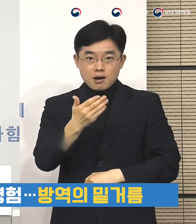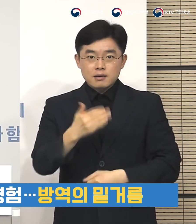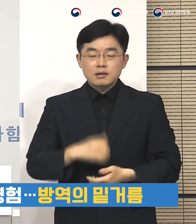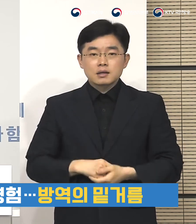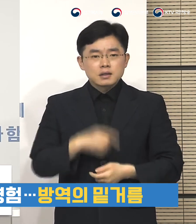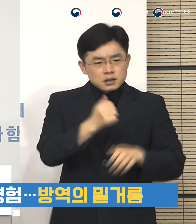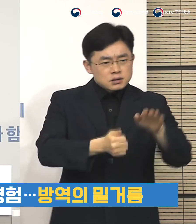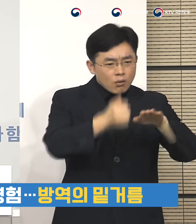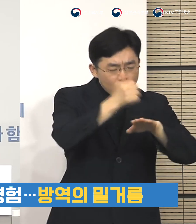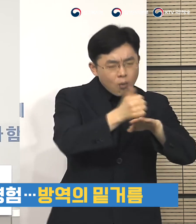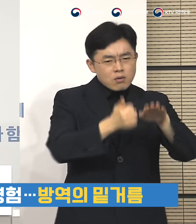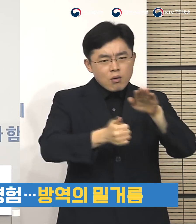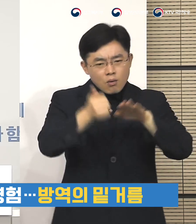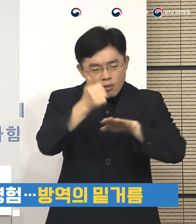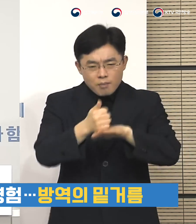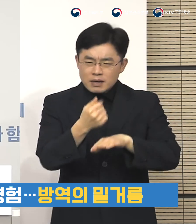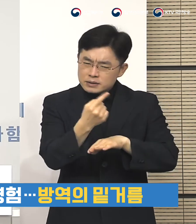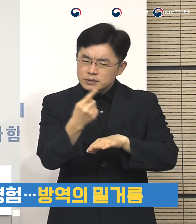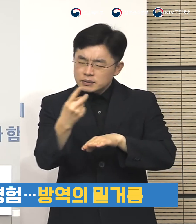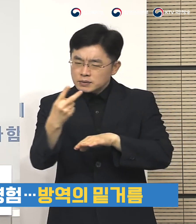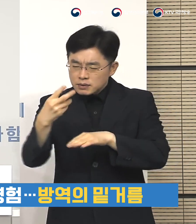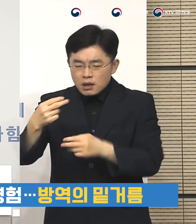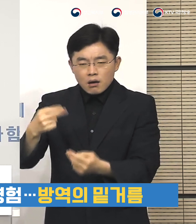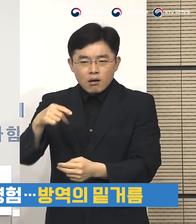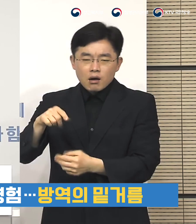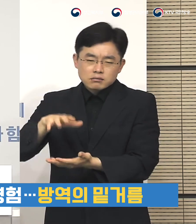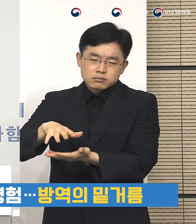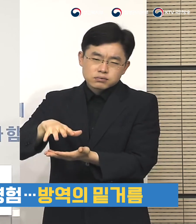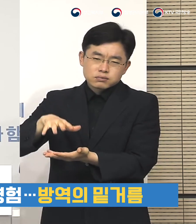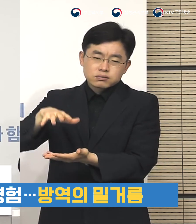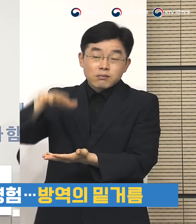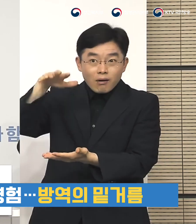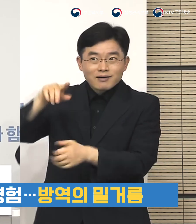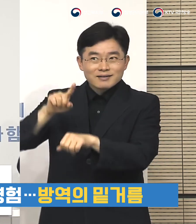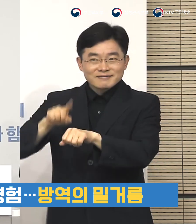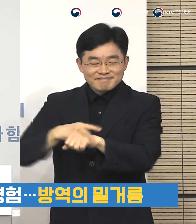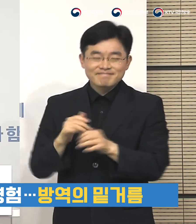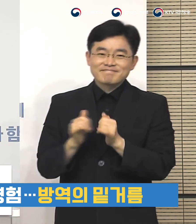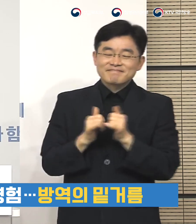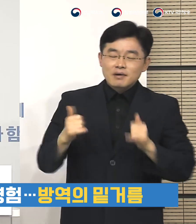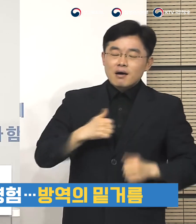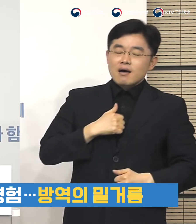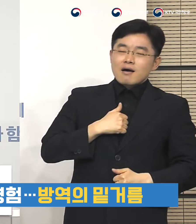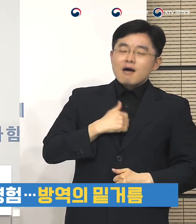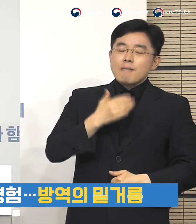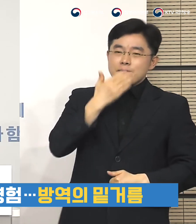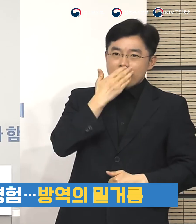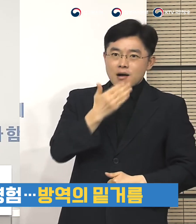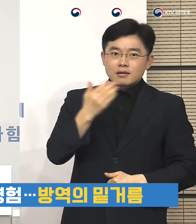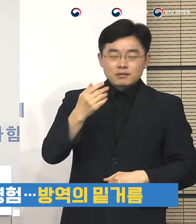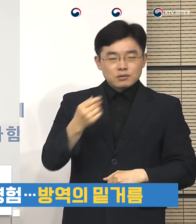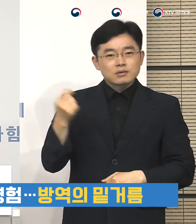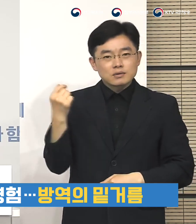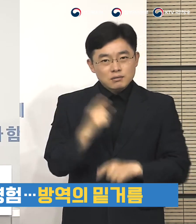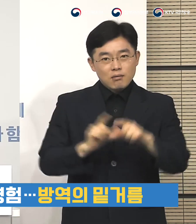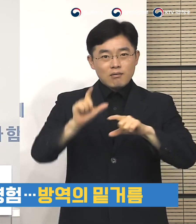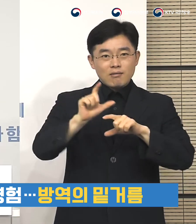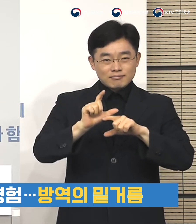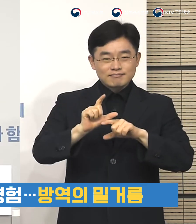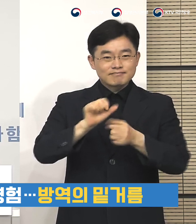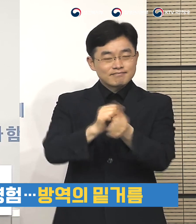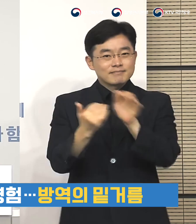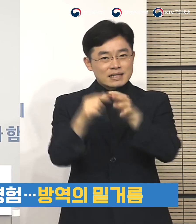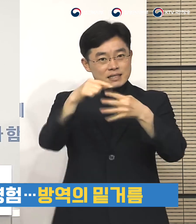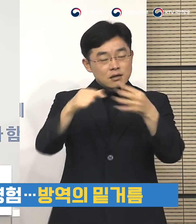성공의 경험들이 쌓여오면서 국민들이 보다 자부심을 느끼면서 자발적인 참여를 이끌어낸 것이